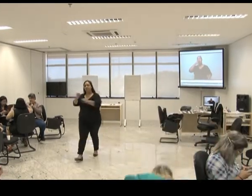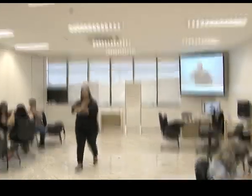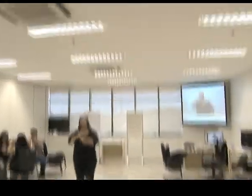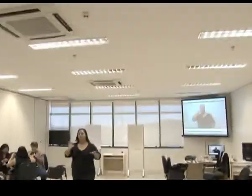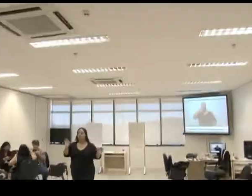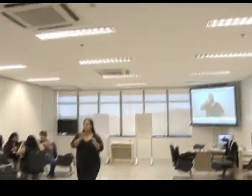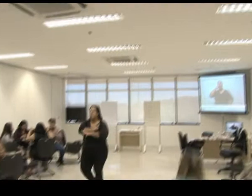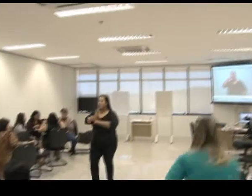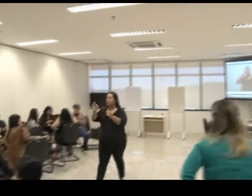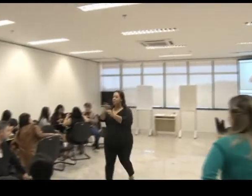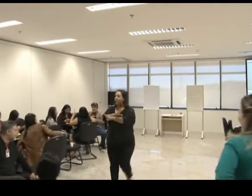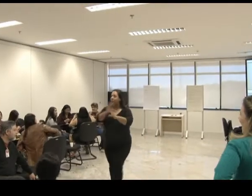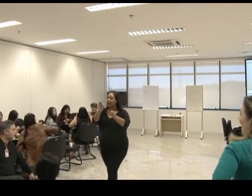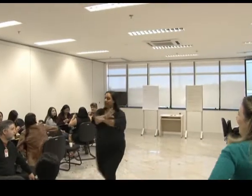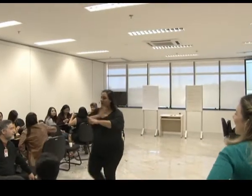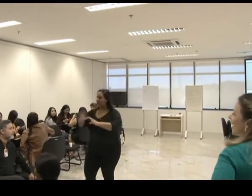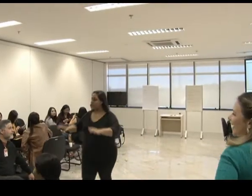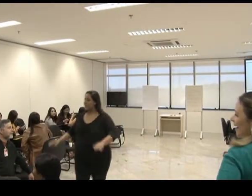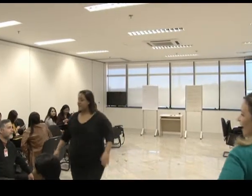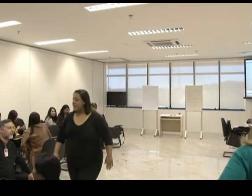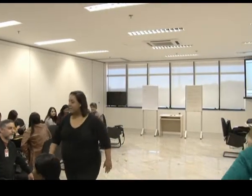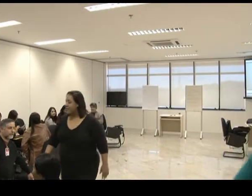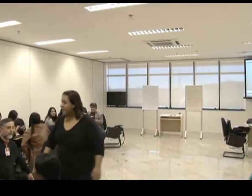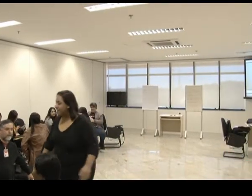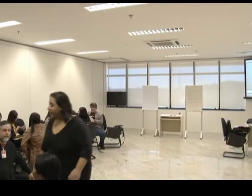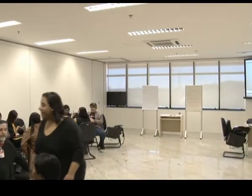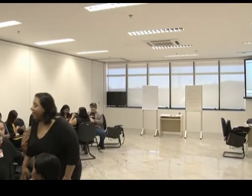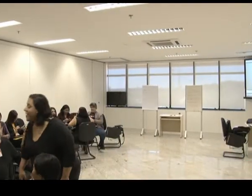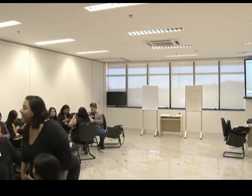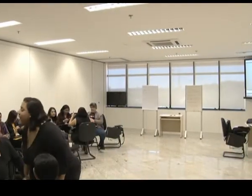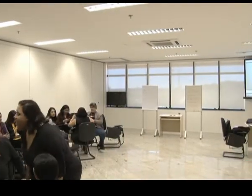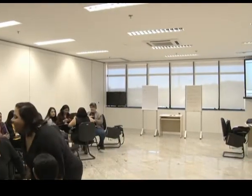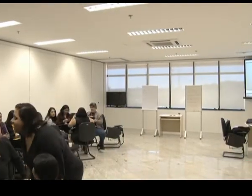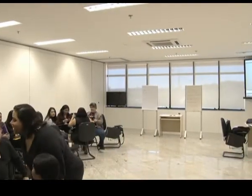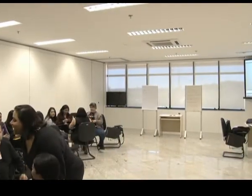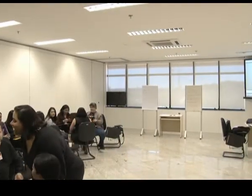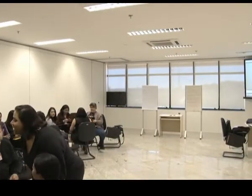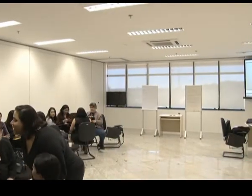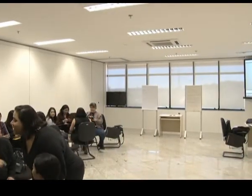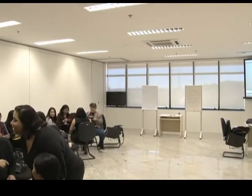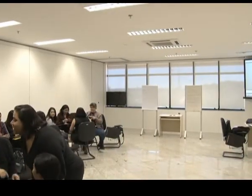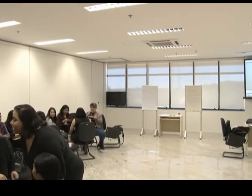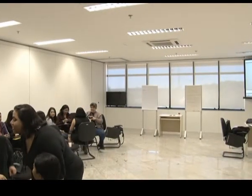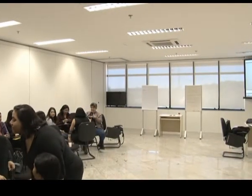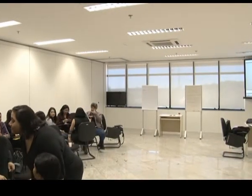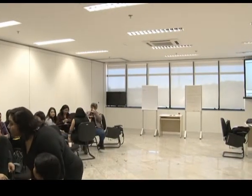Pronto. Eu tenho que fazer o jeito que não use as palavras técnicas, por isso que eu perguntei.